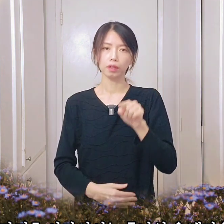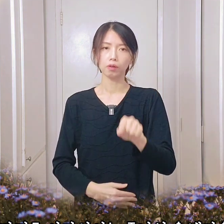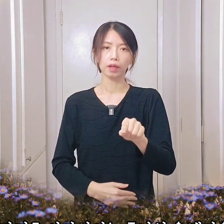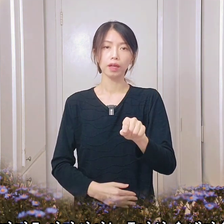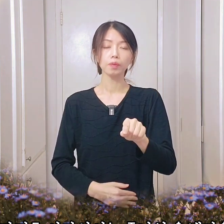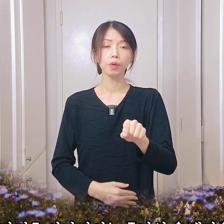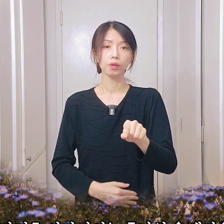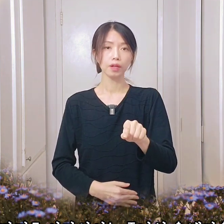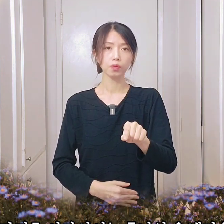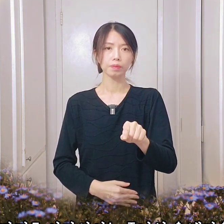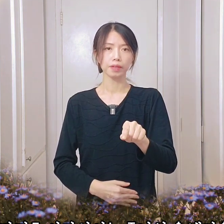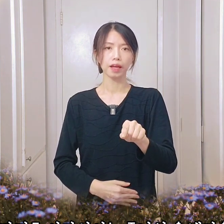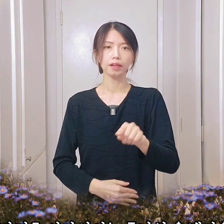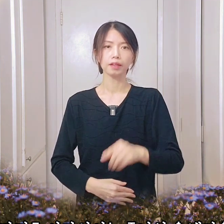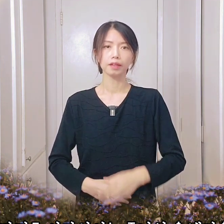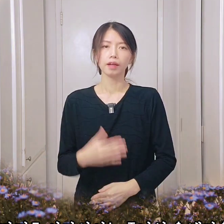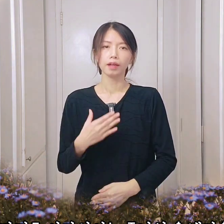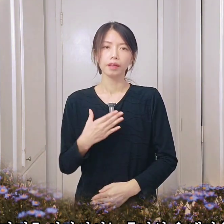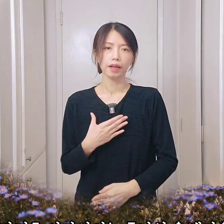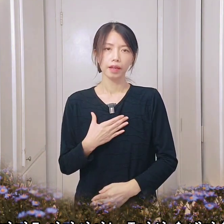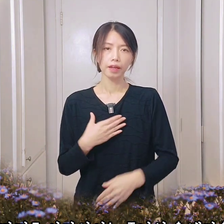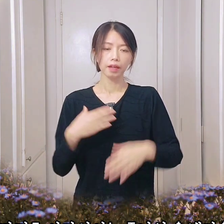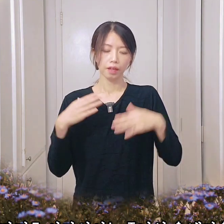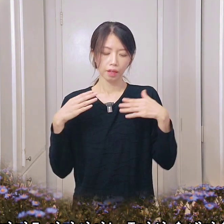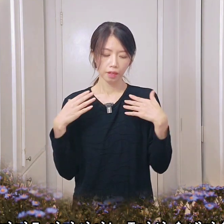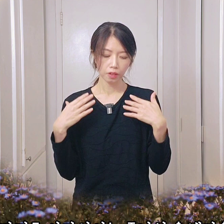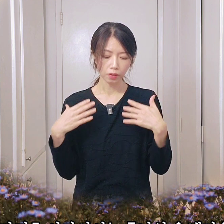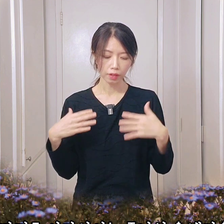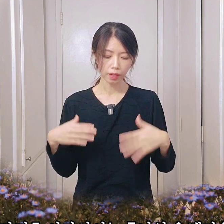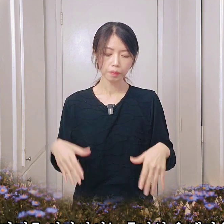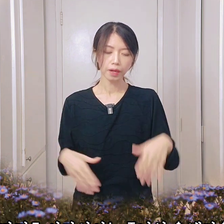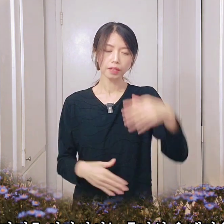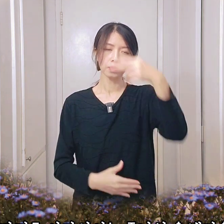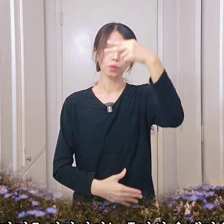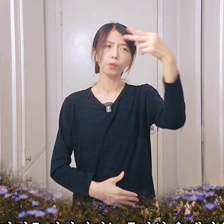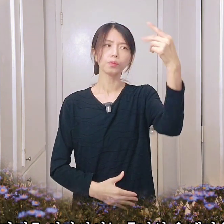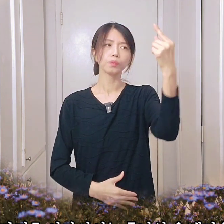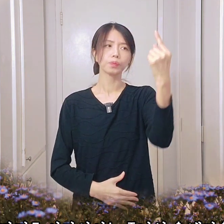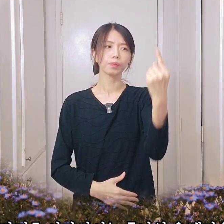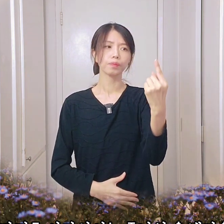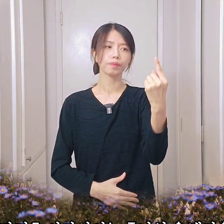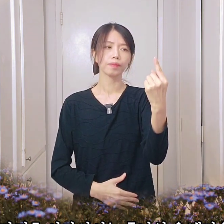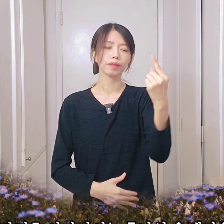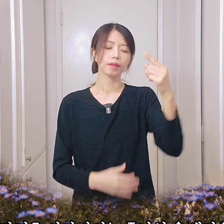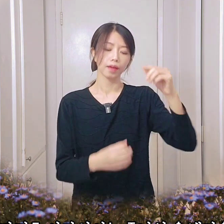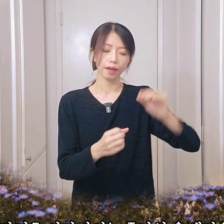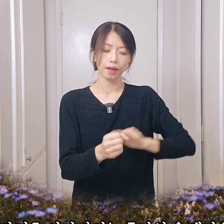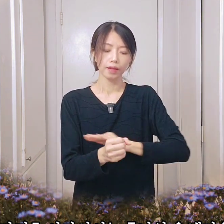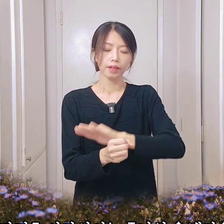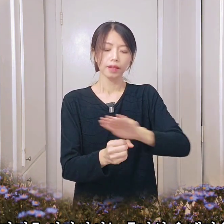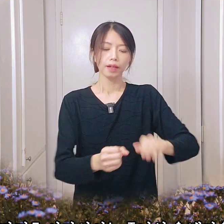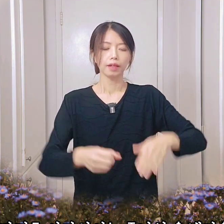것 이렇게 표현을 해줬습니다. 나의 연약함까지도